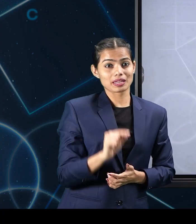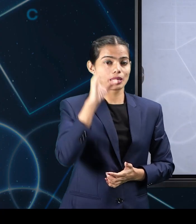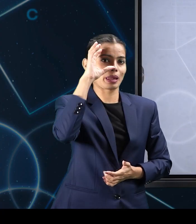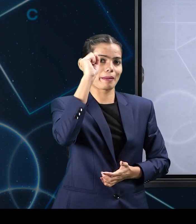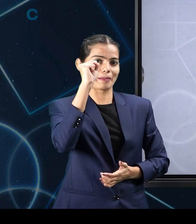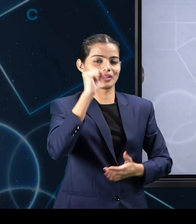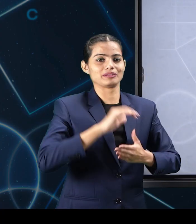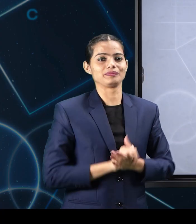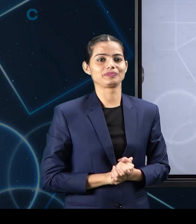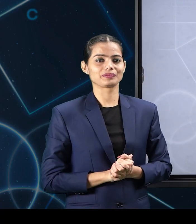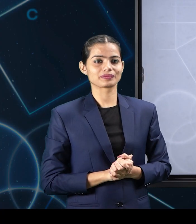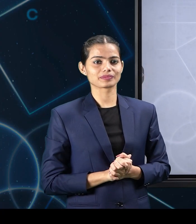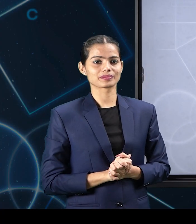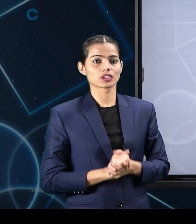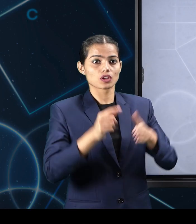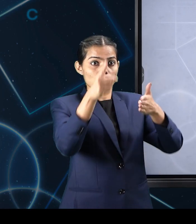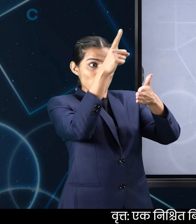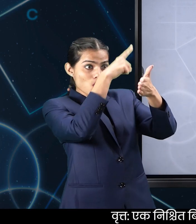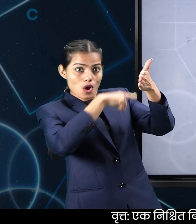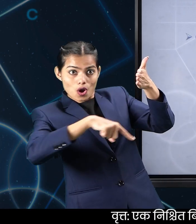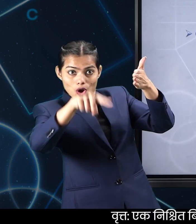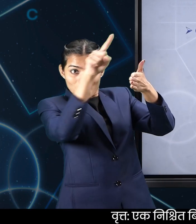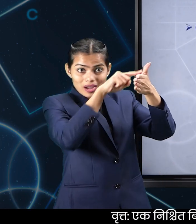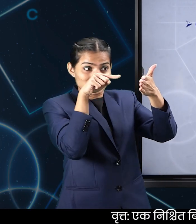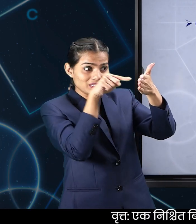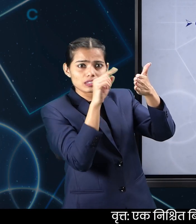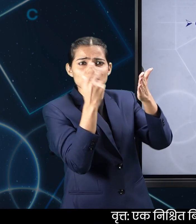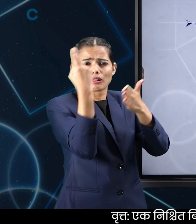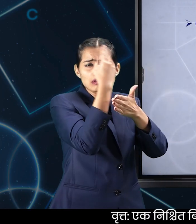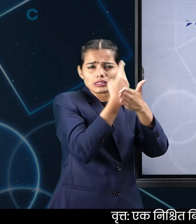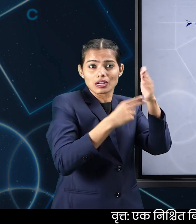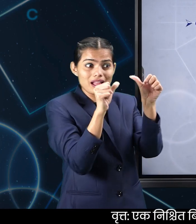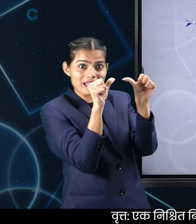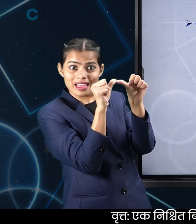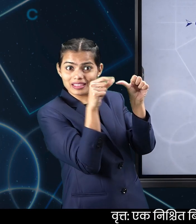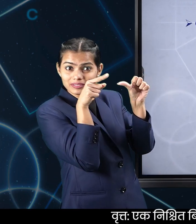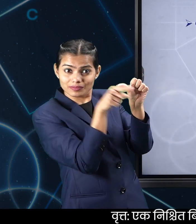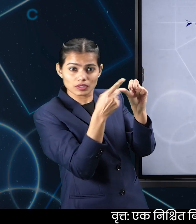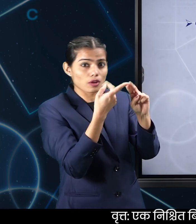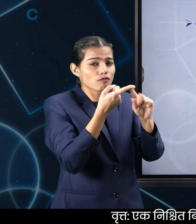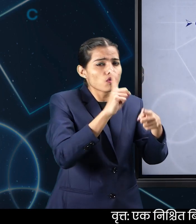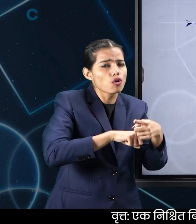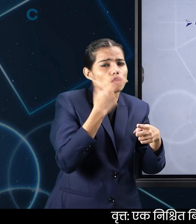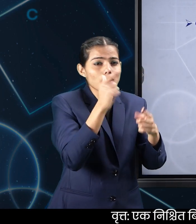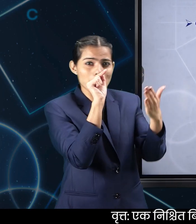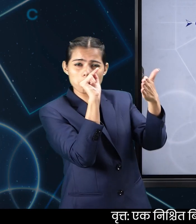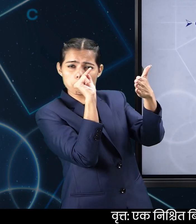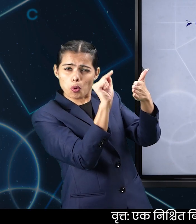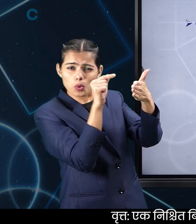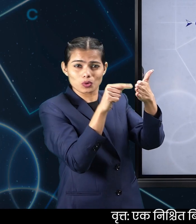याद रखने योग्य बातें। वृत्त एक निश्चित बिंदु से समान दूरी पर बिंदुओं द्वारा